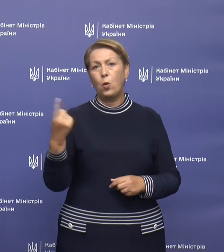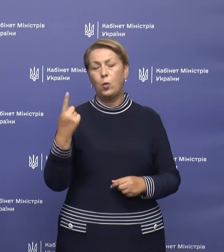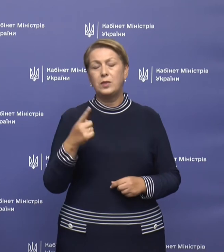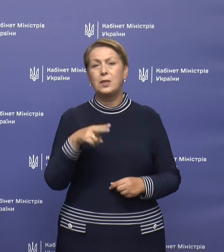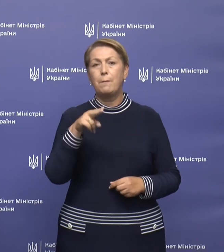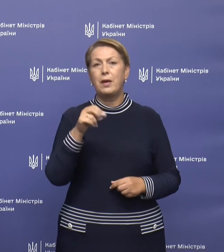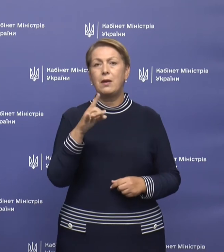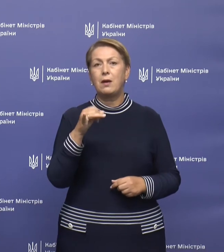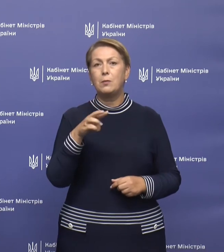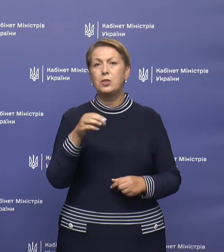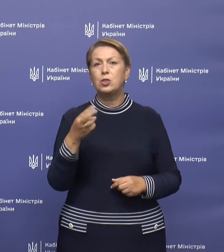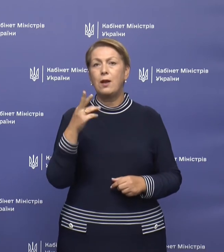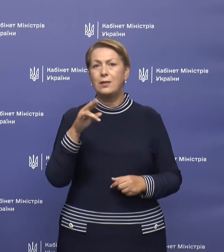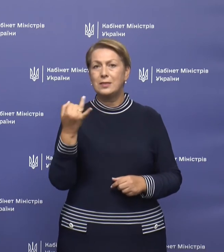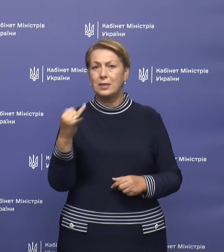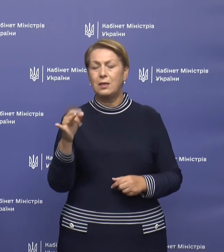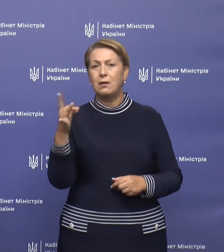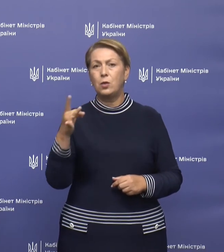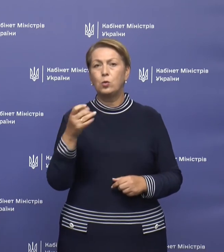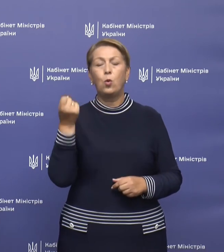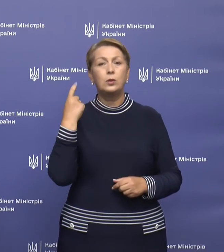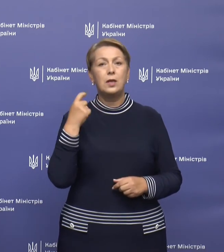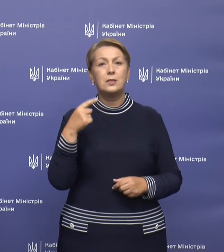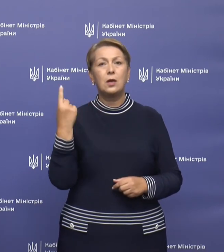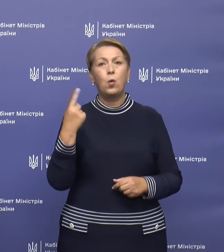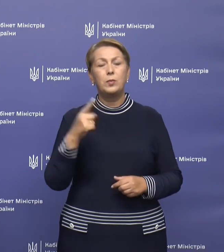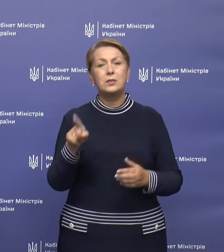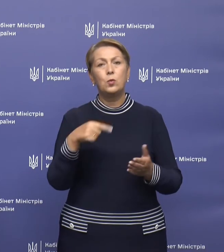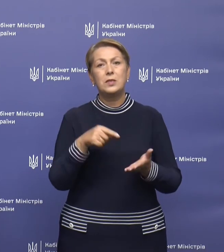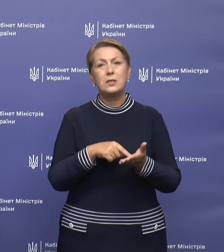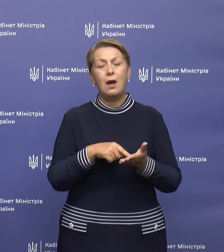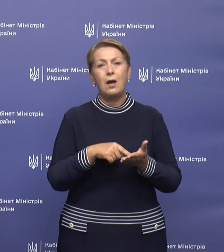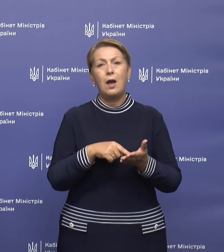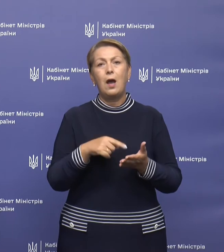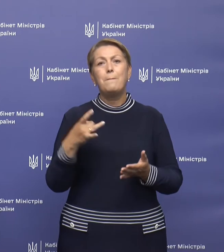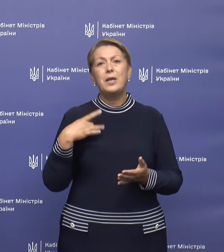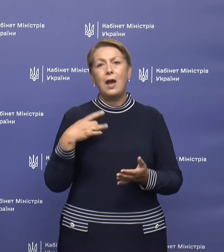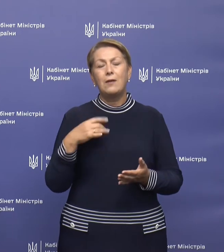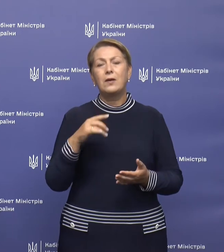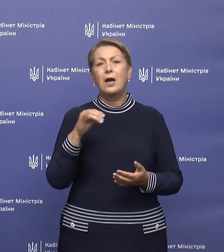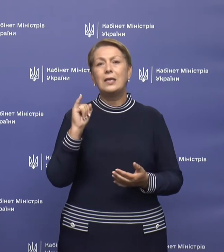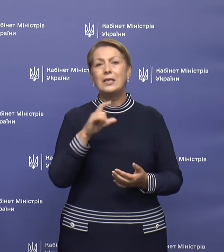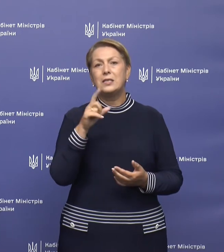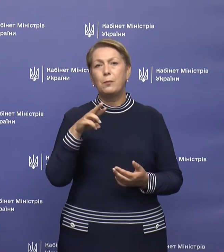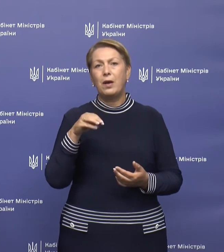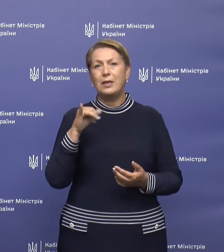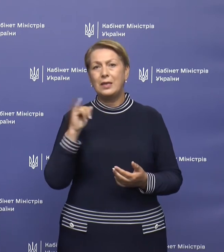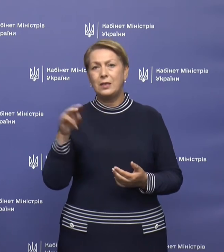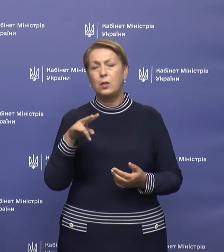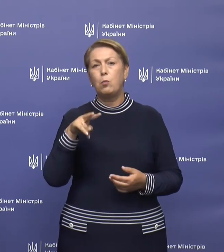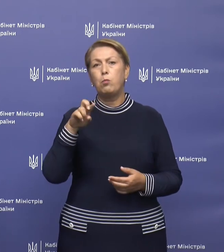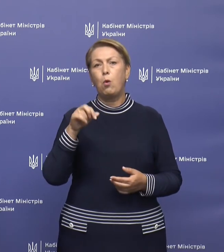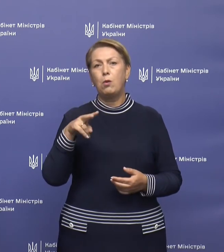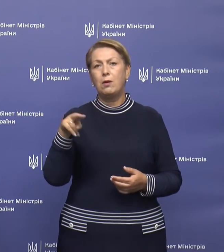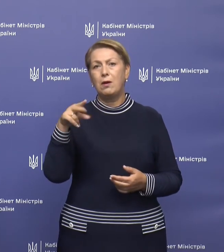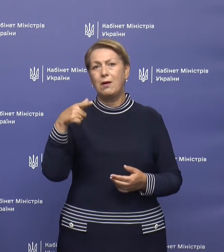та Пустомитівські райони. Одеська область, в містах Біляївка, Ізмаїл та у Болградському районі. Рівненська